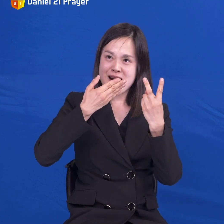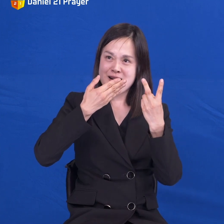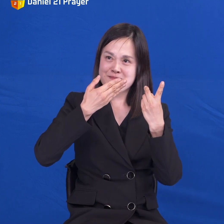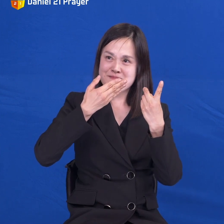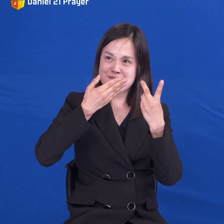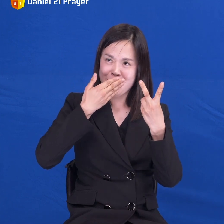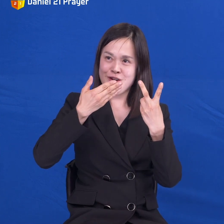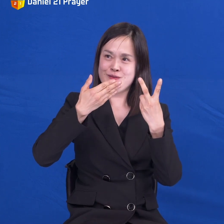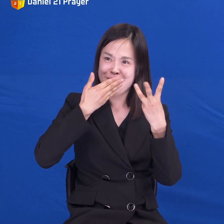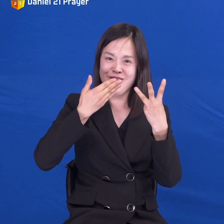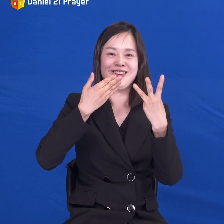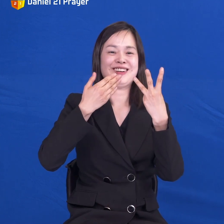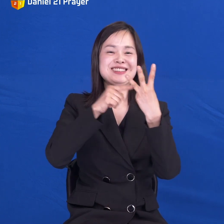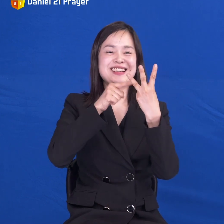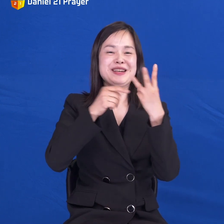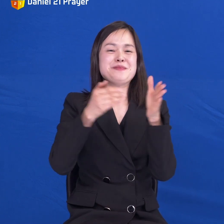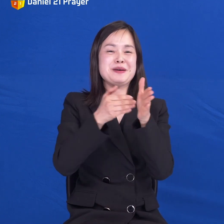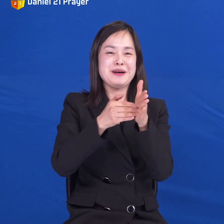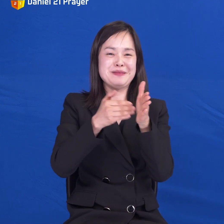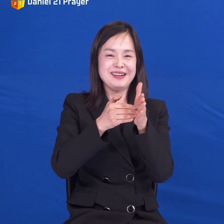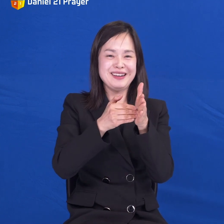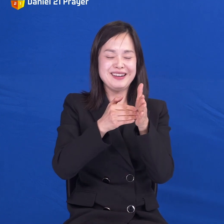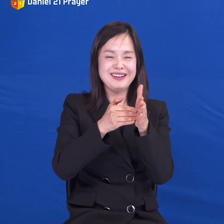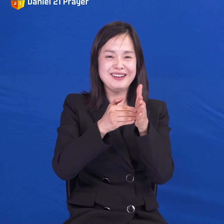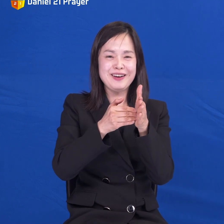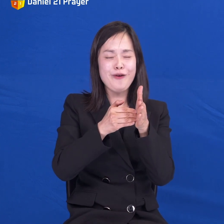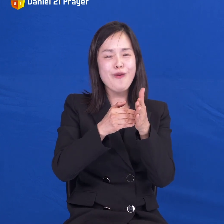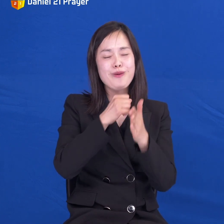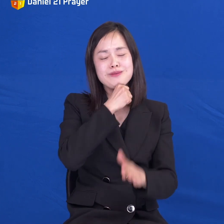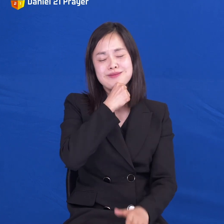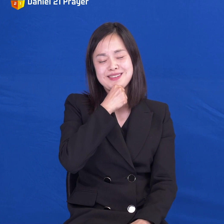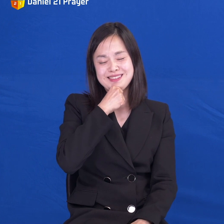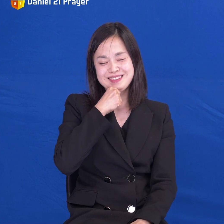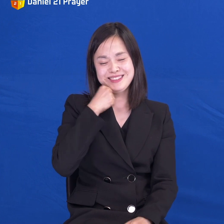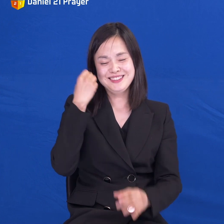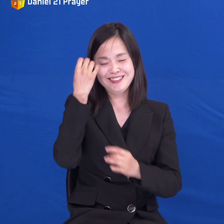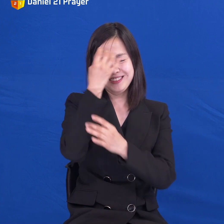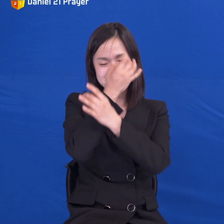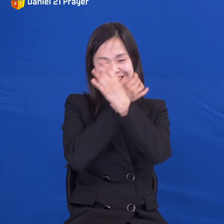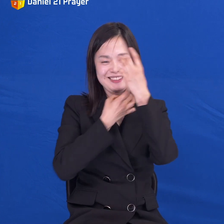먹습니다. 정말 맛있어요.